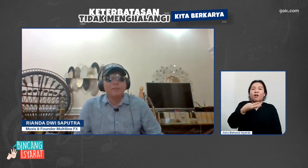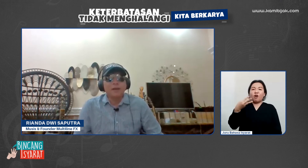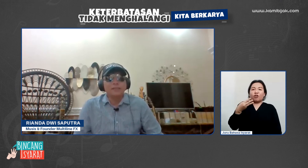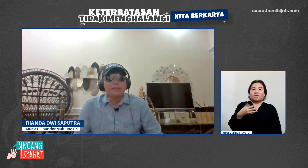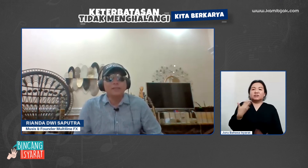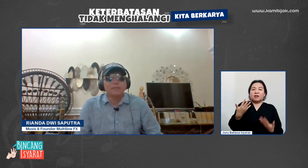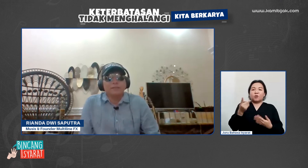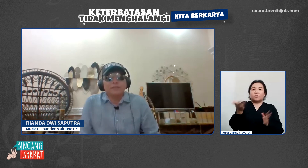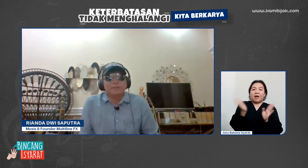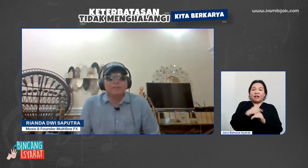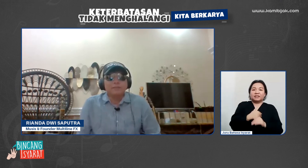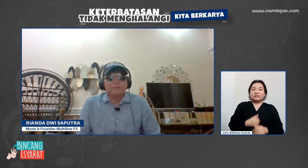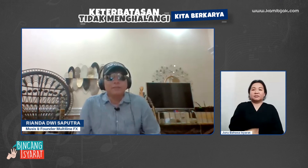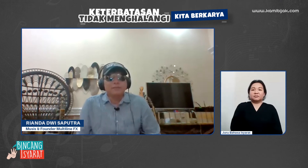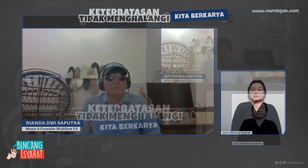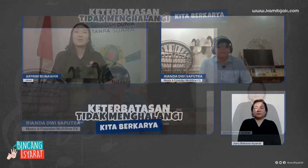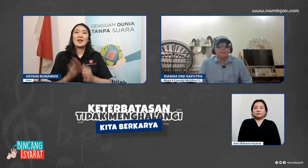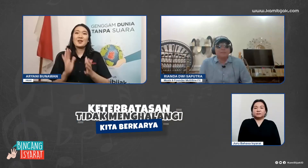Terima kasih.